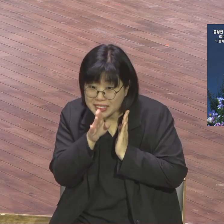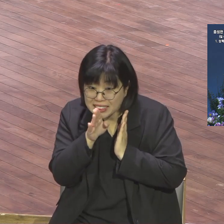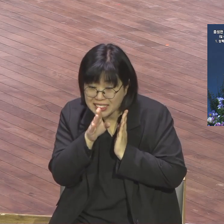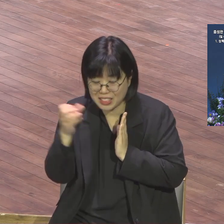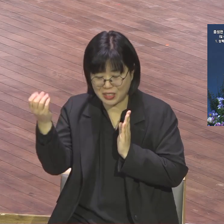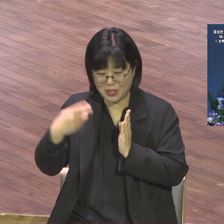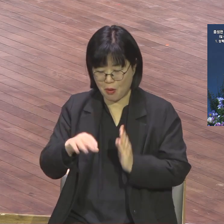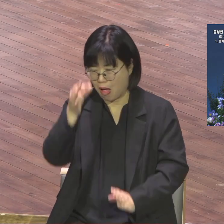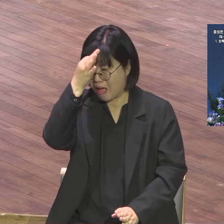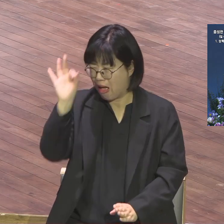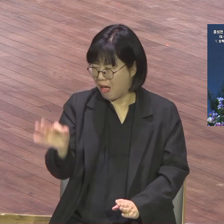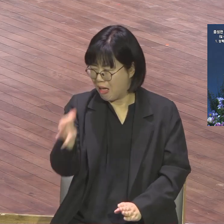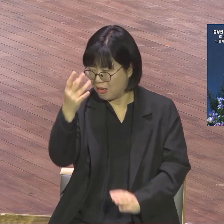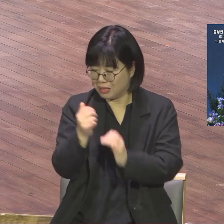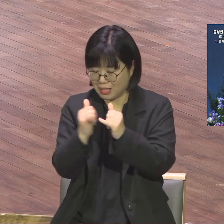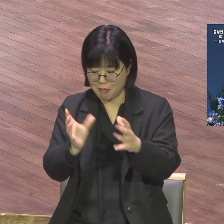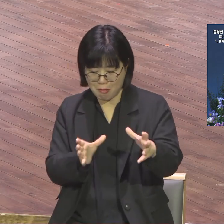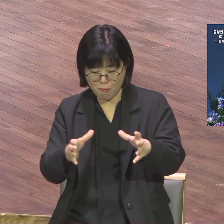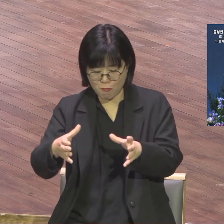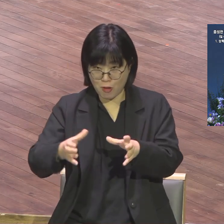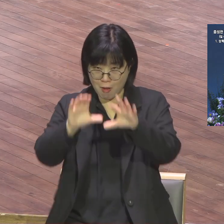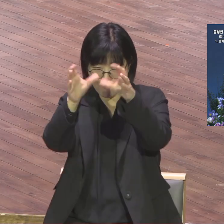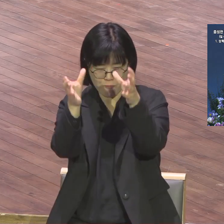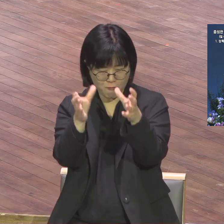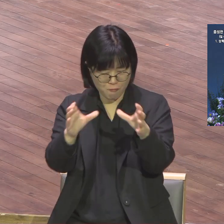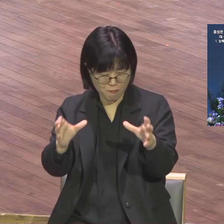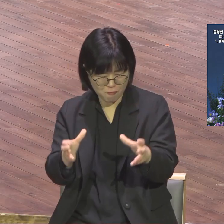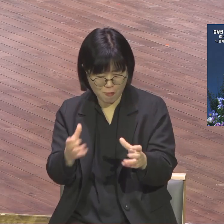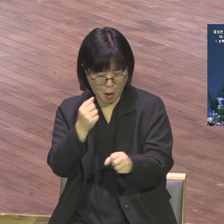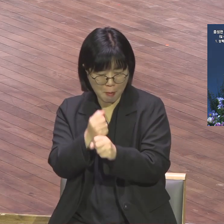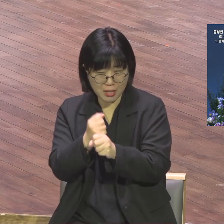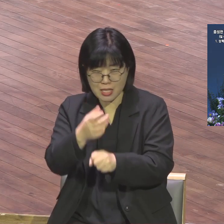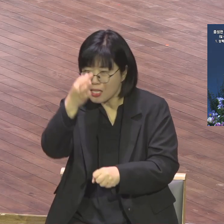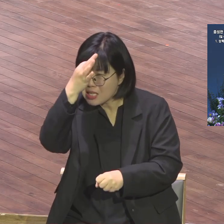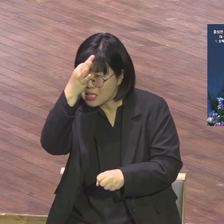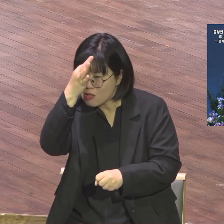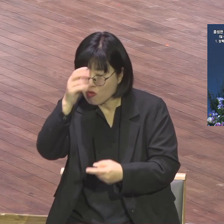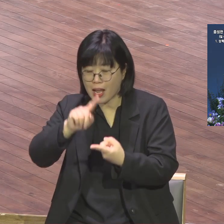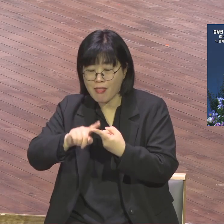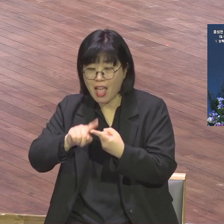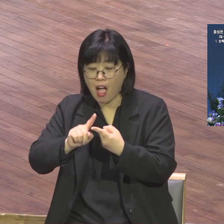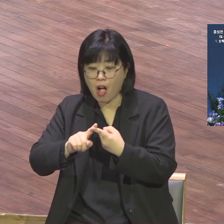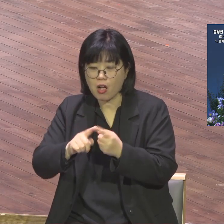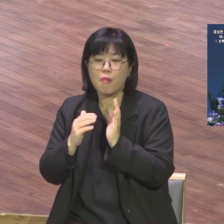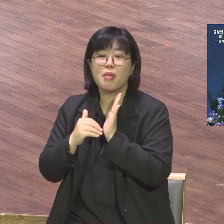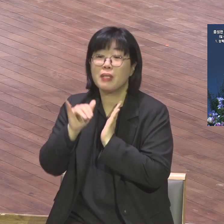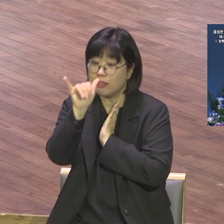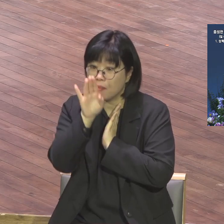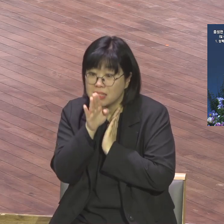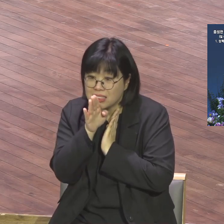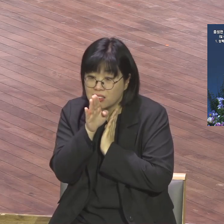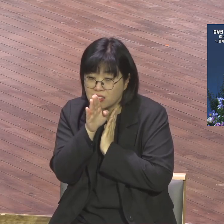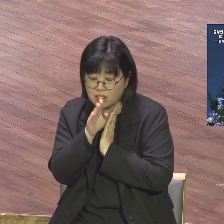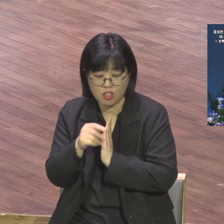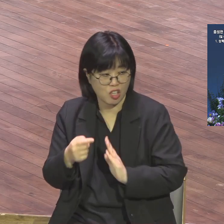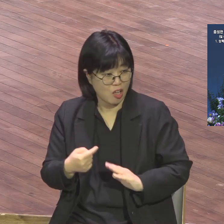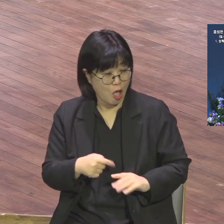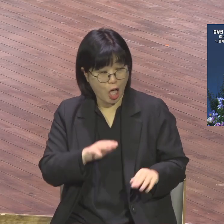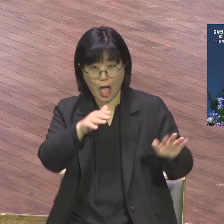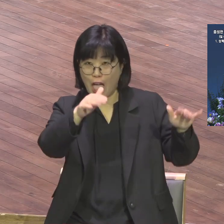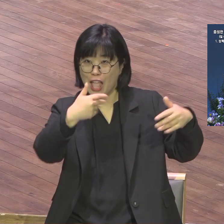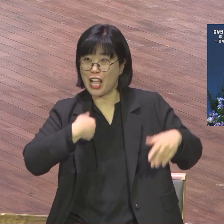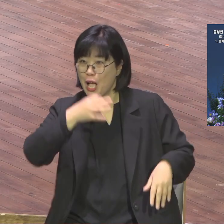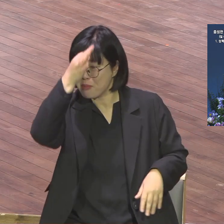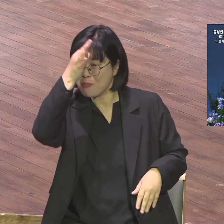아무에게나 안 줍니다. 자신의 수제자, 자기와 통하고 자기의